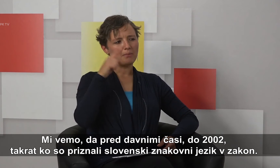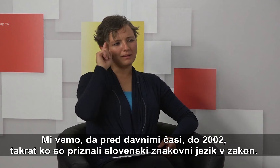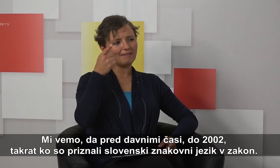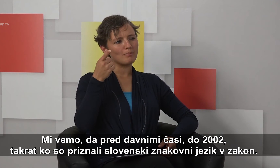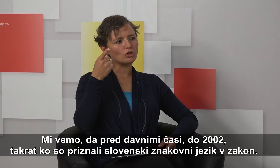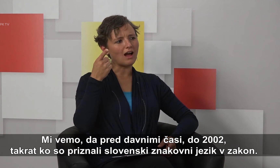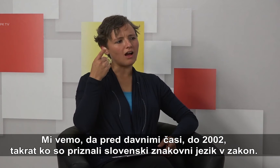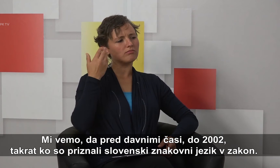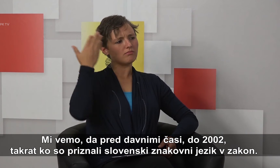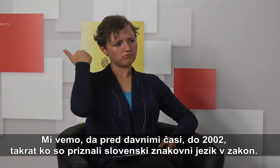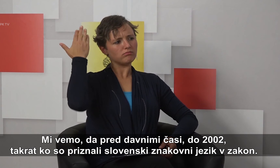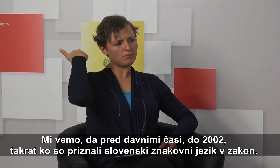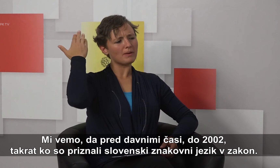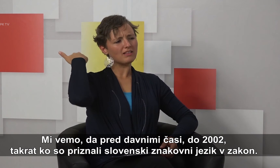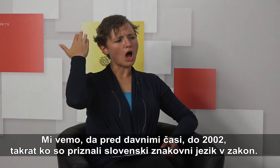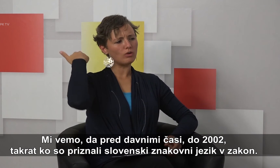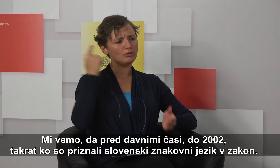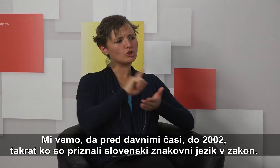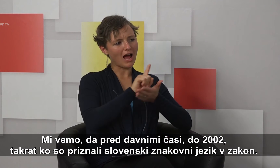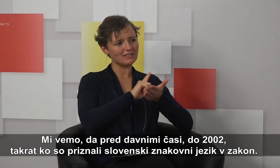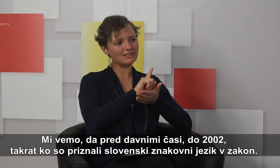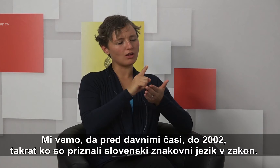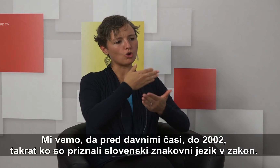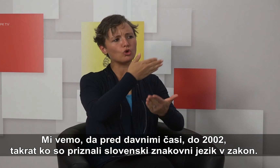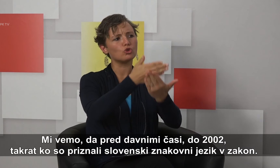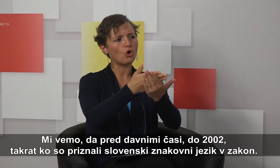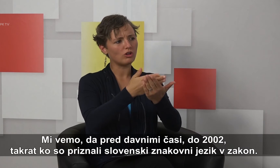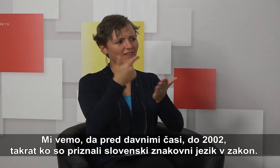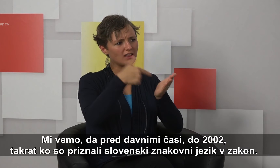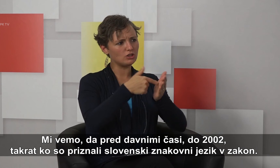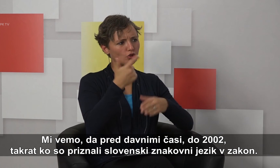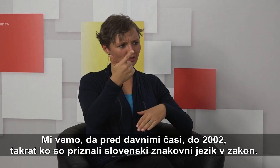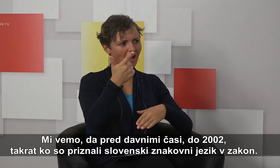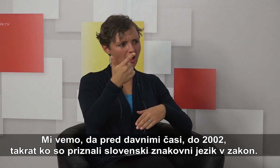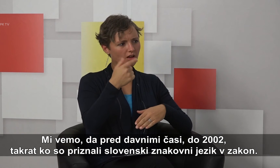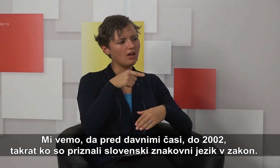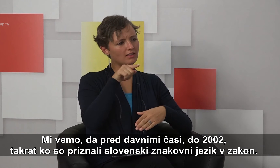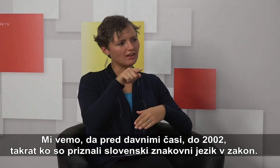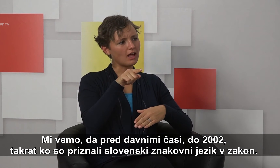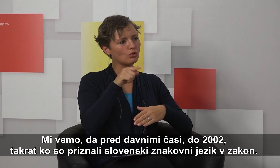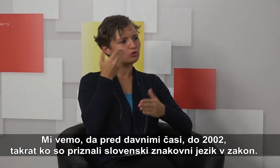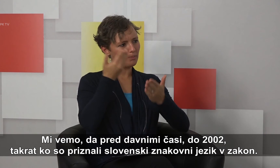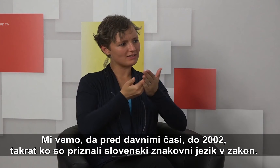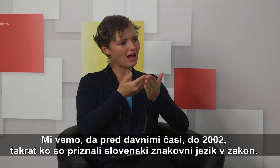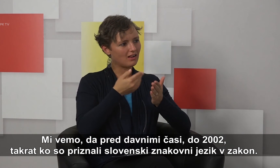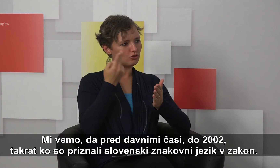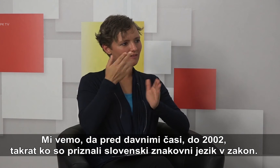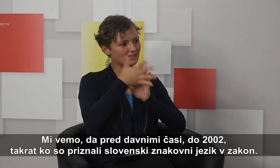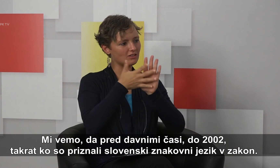Mi vemo, da predavni šarci do 2002, takrat, ko to priznali slovenski